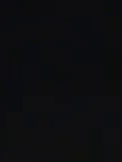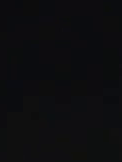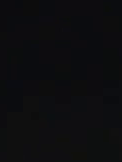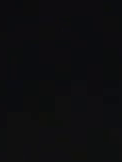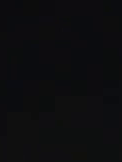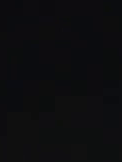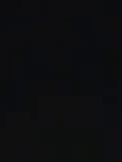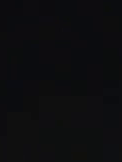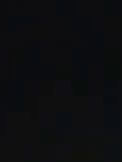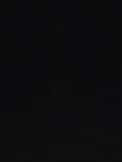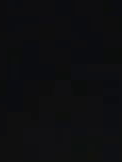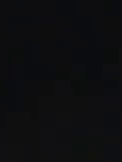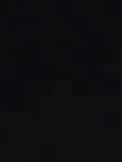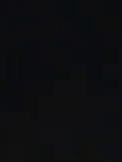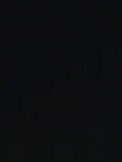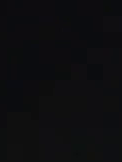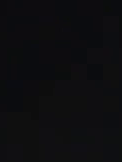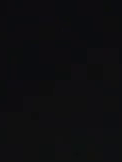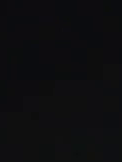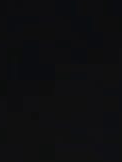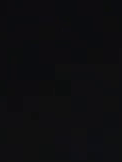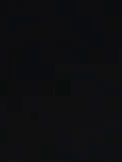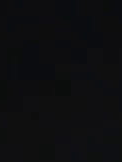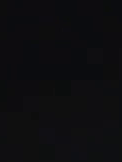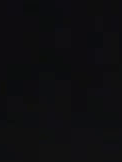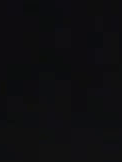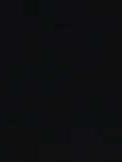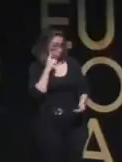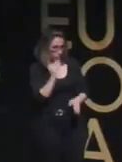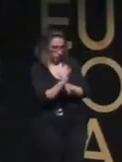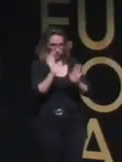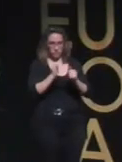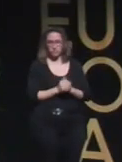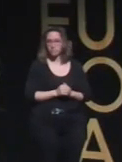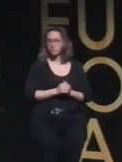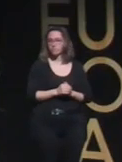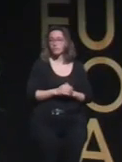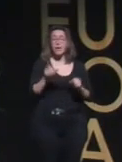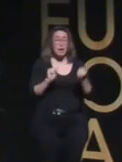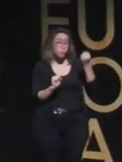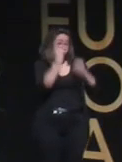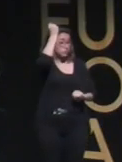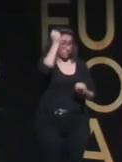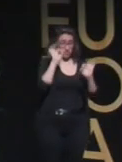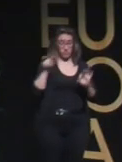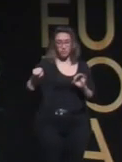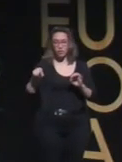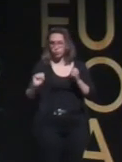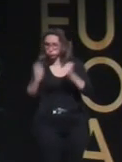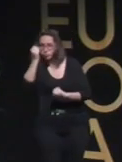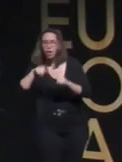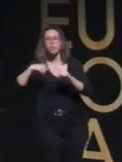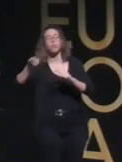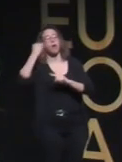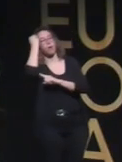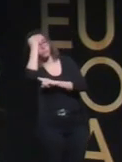casa metido? Cuidado, ¿vale? Nos gana la impulsividad. Ellos actúan, luego igual piensan. Nosotros